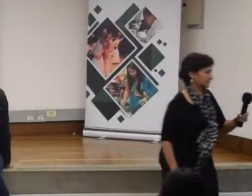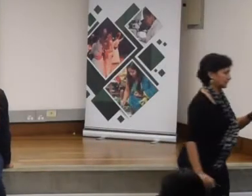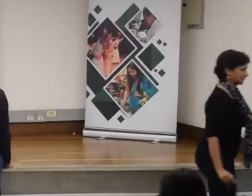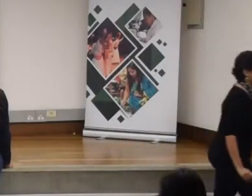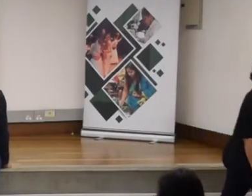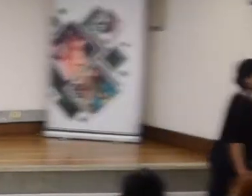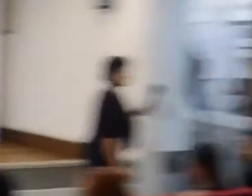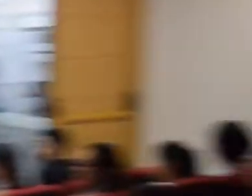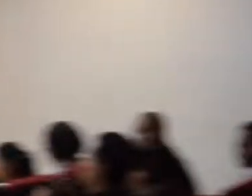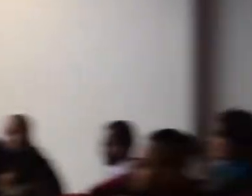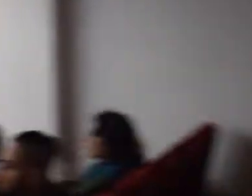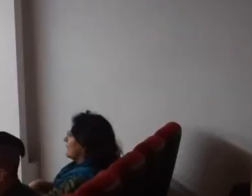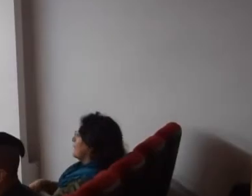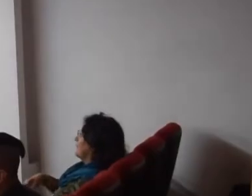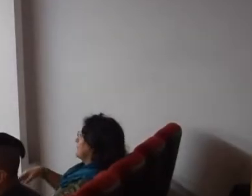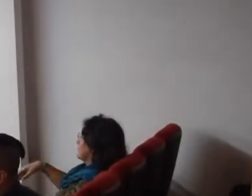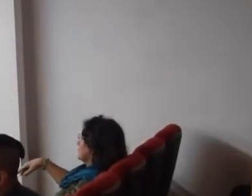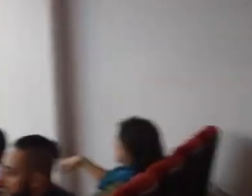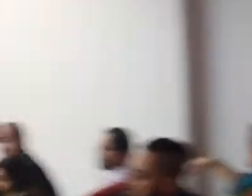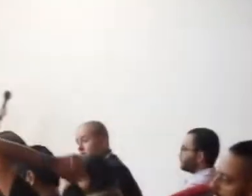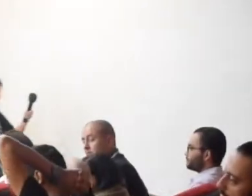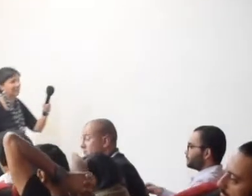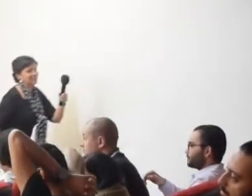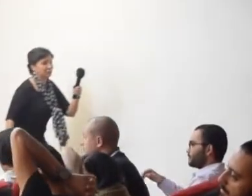como podcast